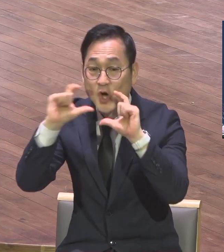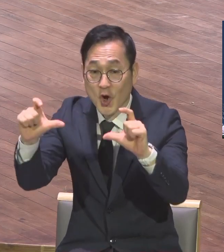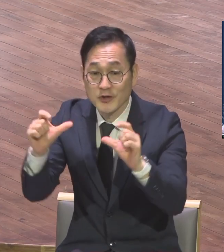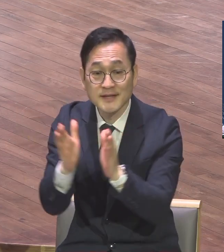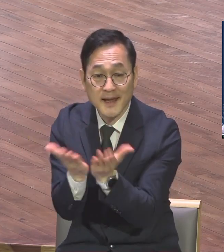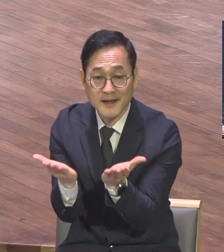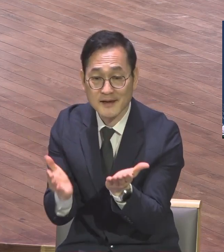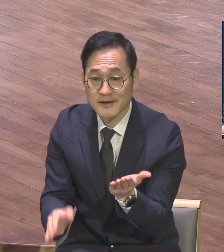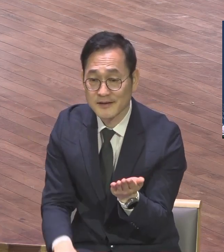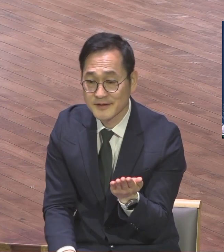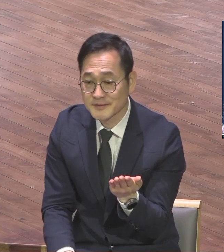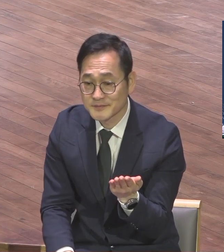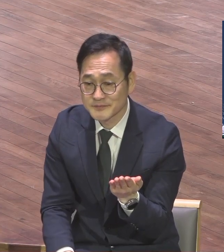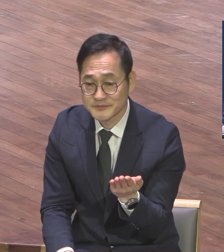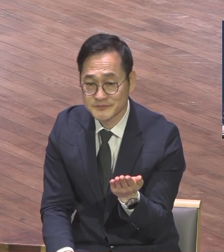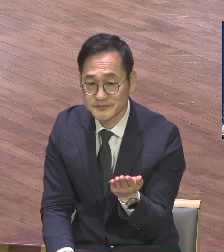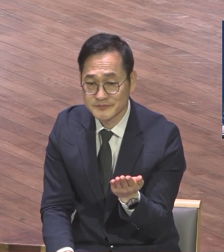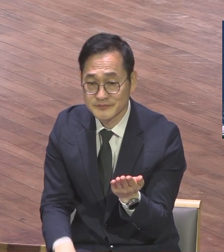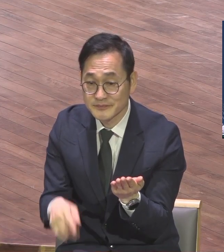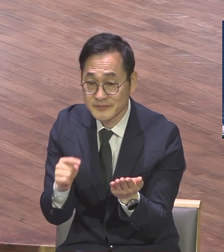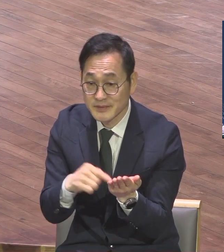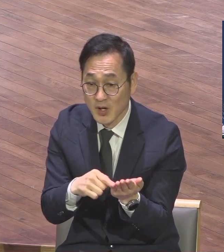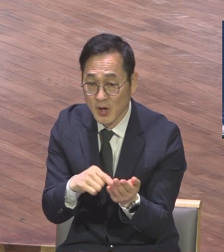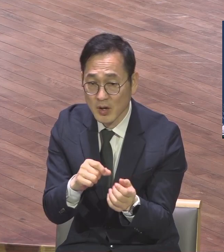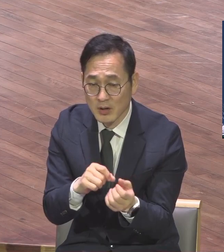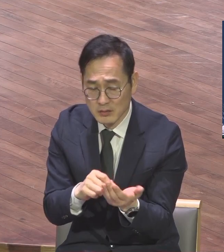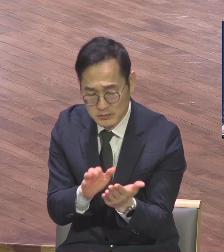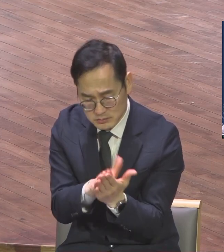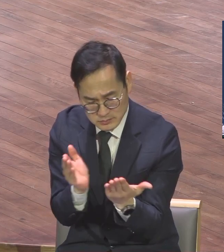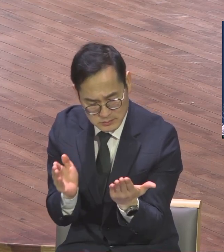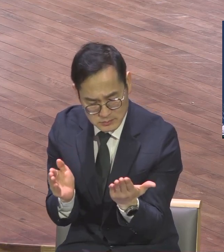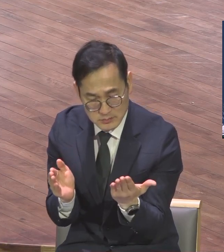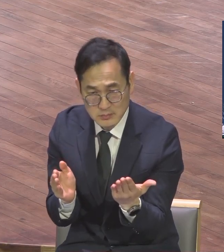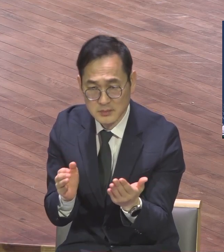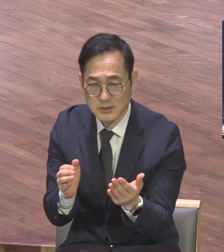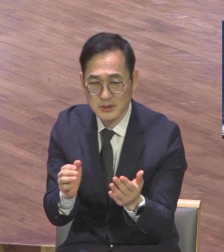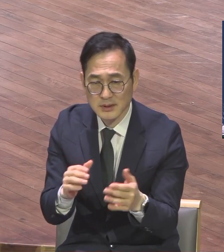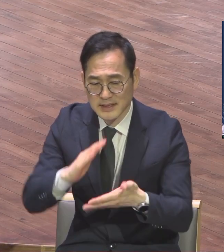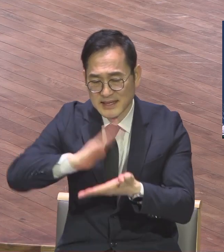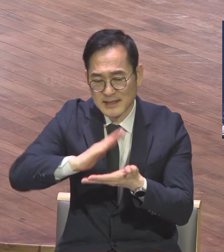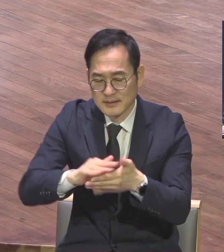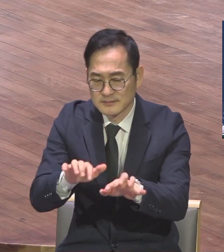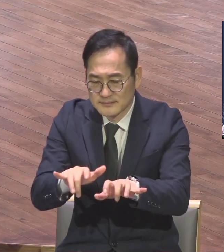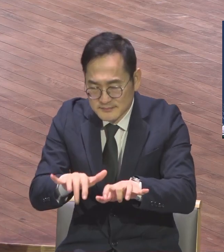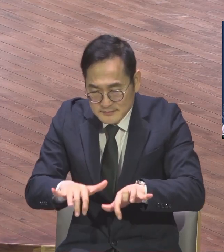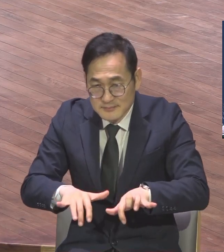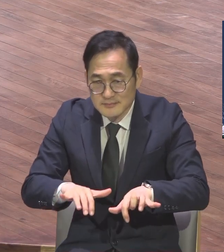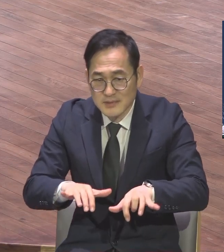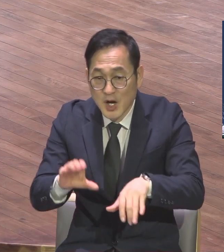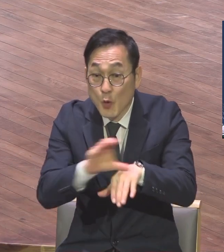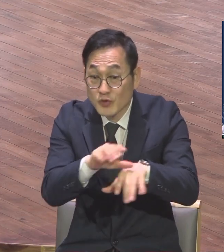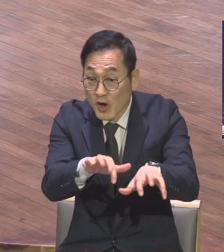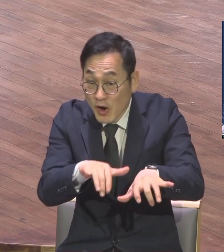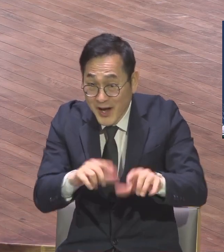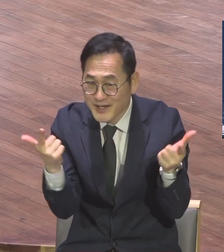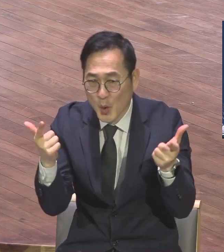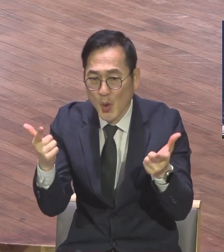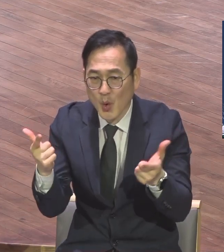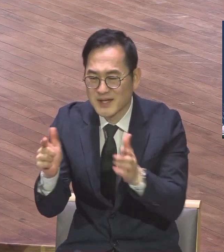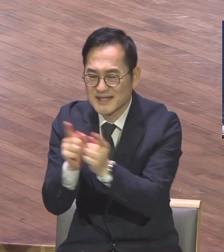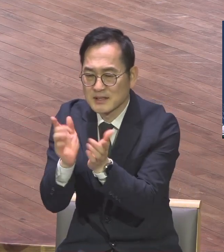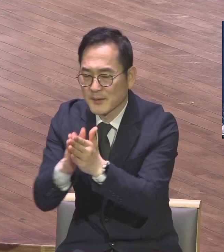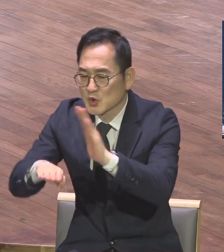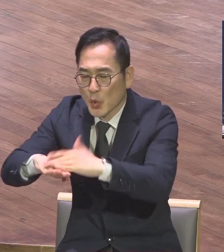해방선언입니다. 이 책의 특징은 활자 인쇄가 아니라 육필 온 거를 그대로